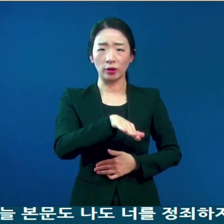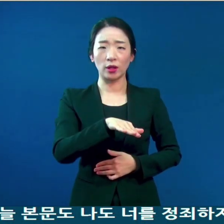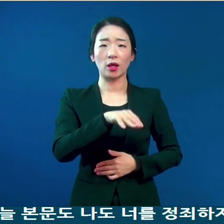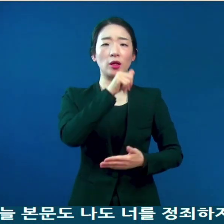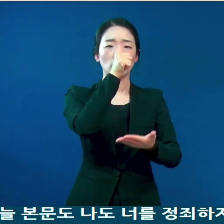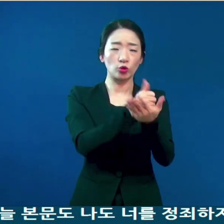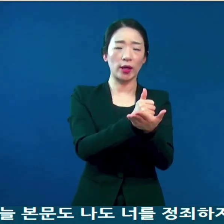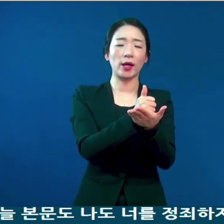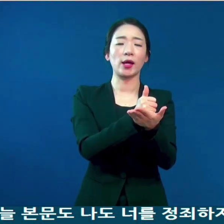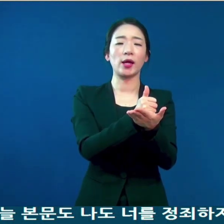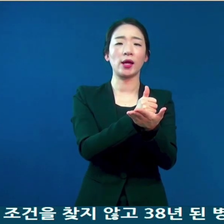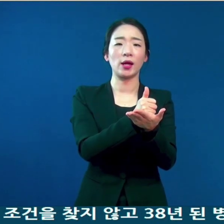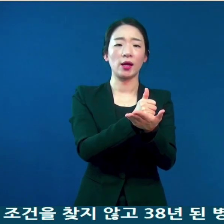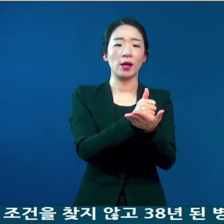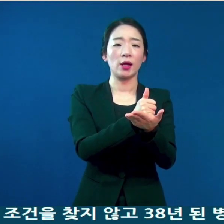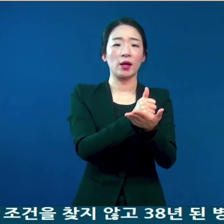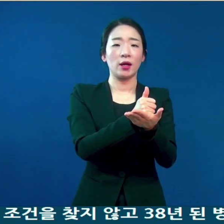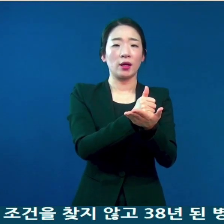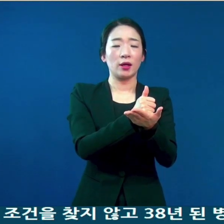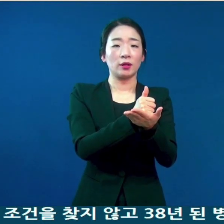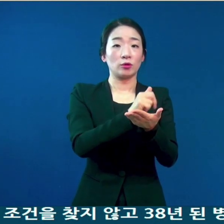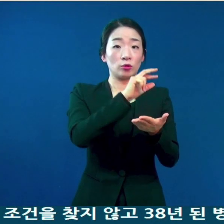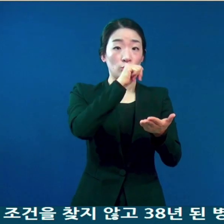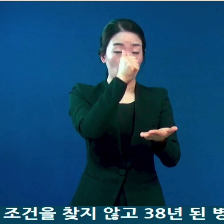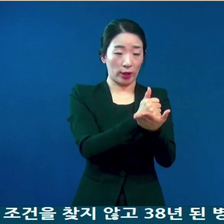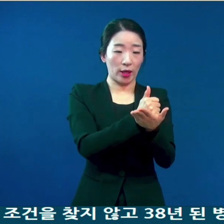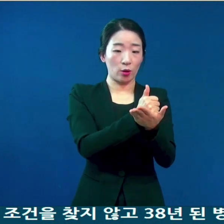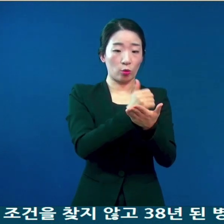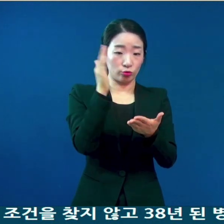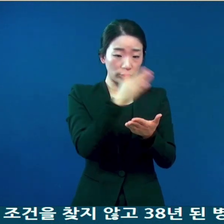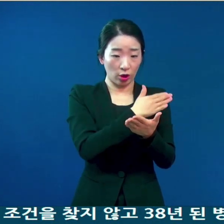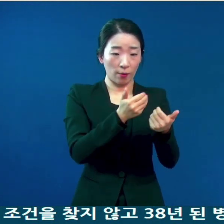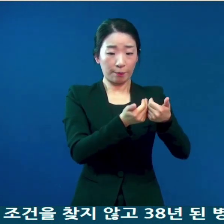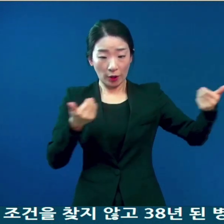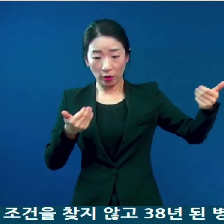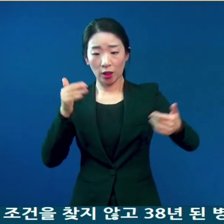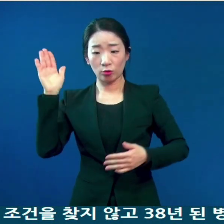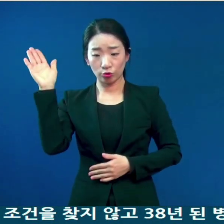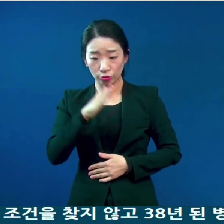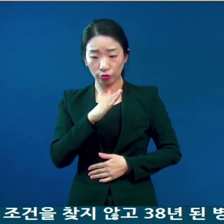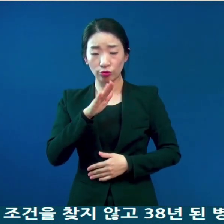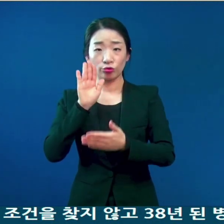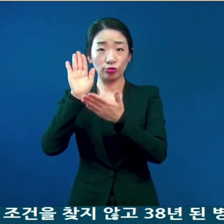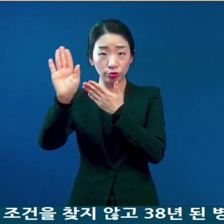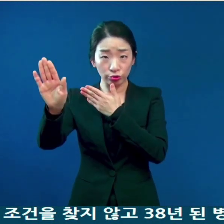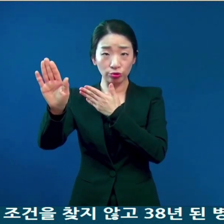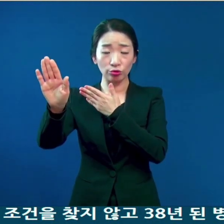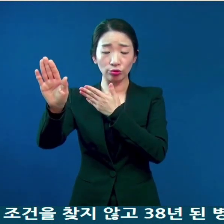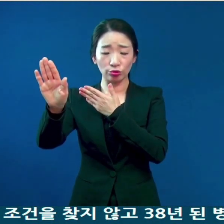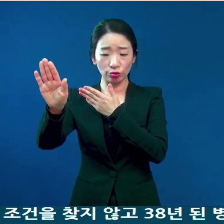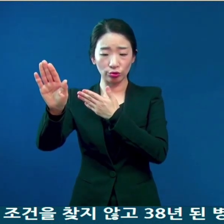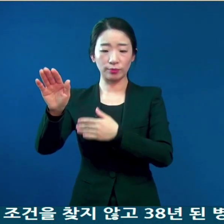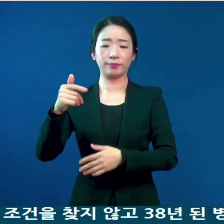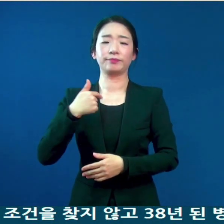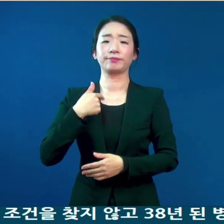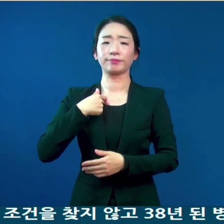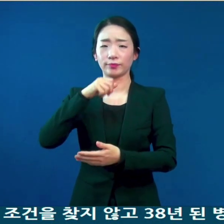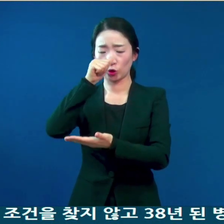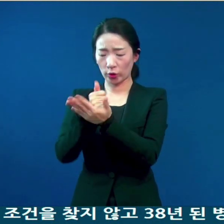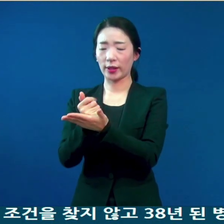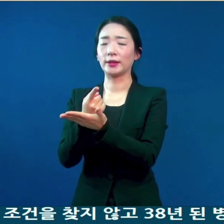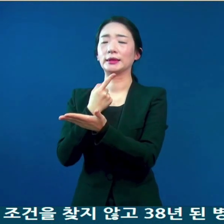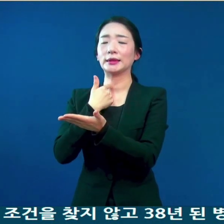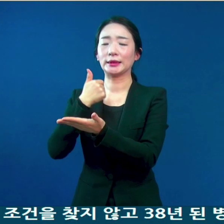돌이킨 다음에 예수님이 정죄하지 않겠다는 이 선언을 받은 이후의 삶은 죄를